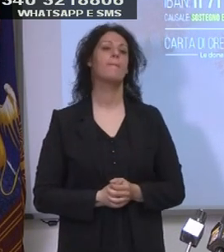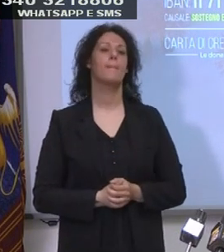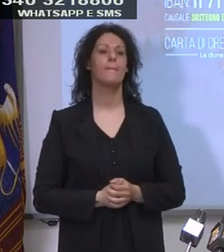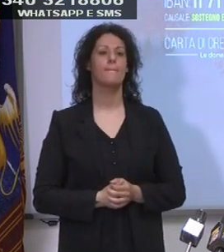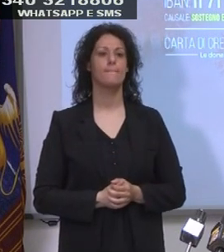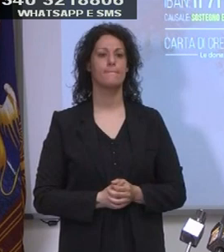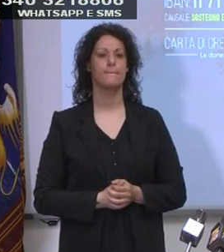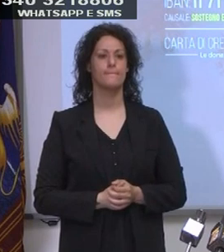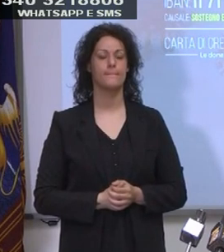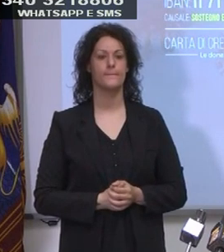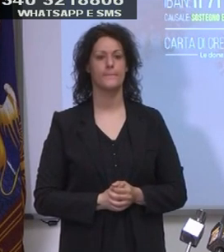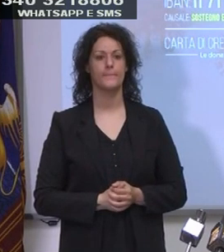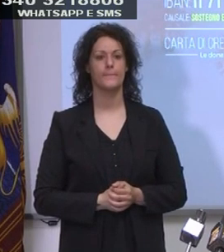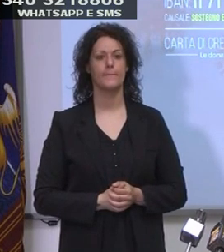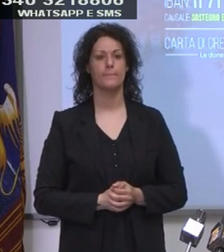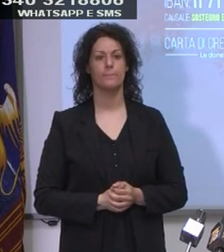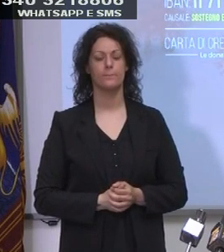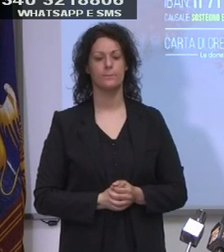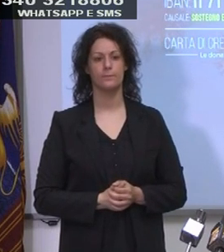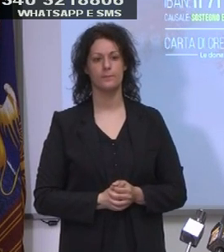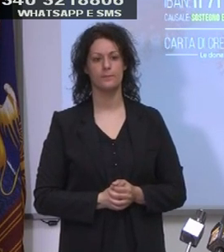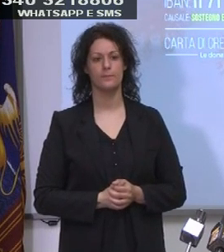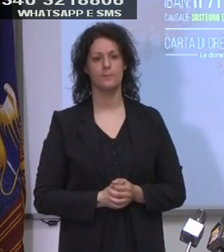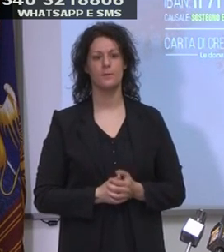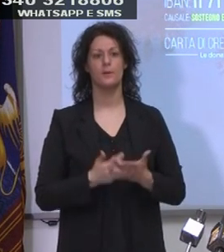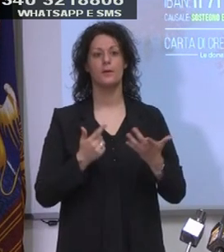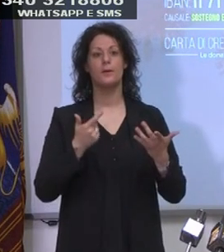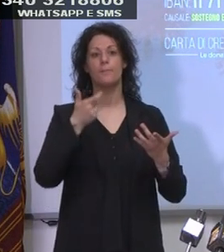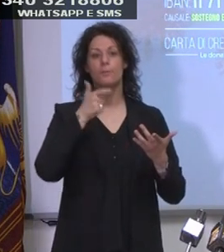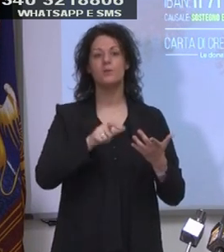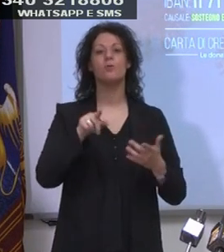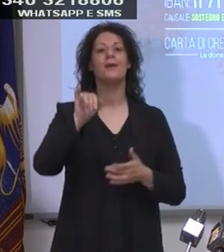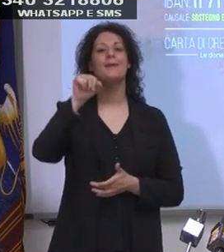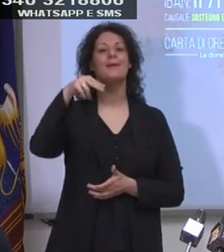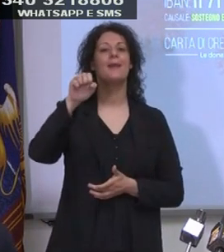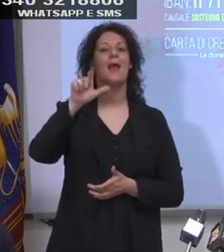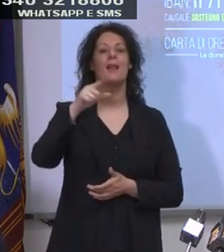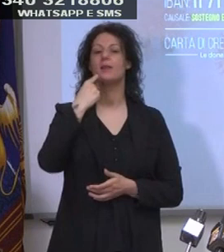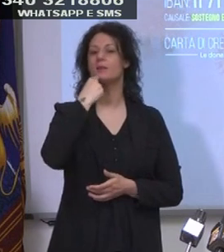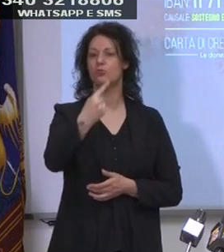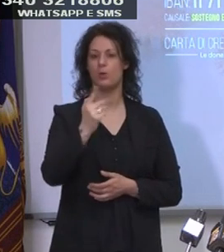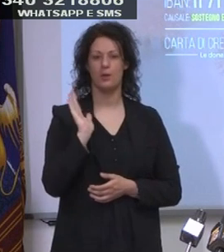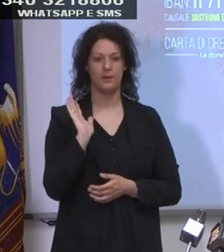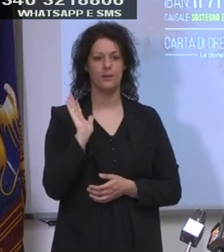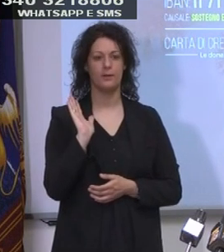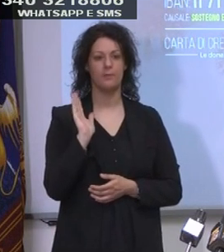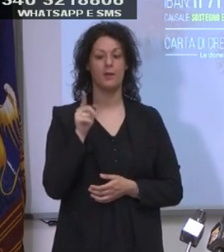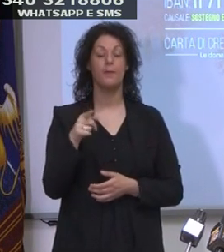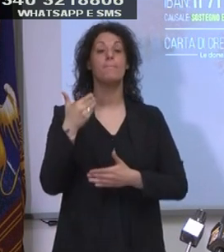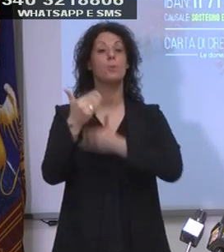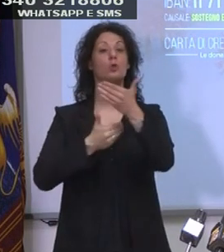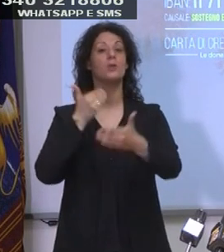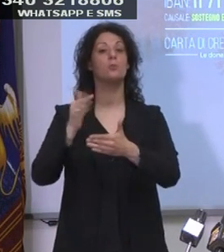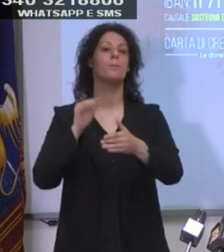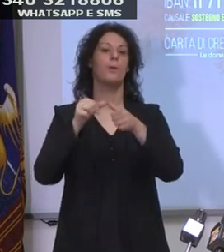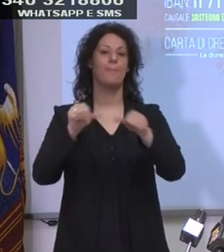siamo in Italia, no, certo, non siamo a Londra. No, però, come dire, l'INAIL teneva a precisare che è una procedura che esiste su base nazionale per